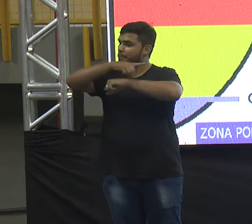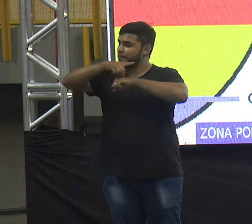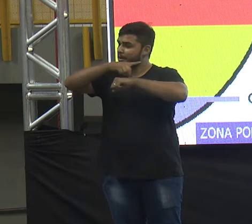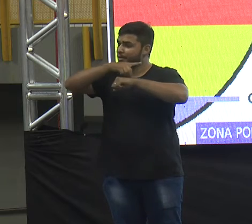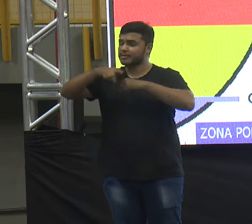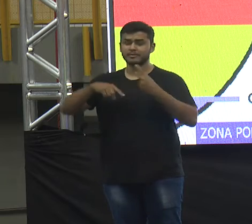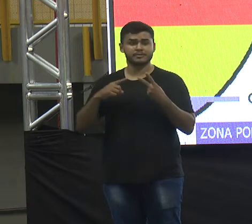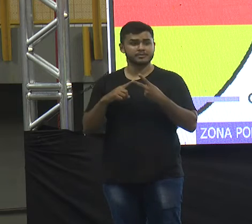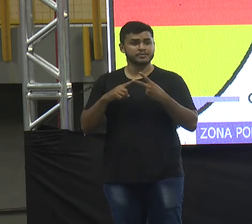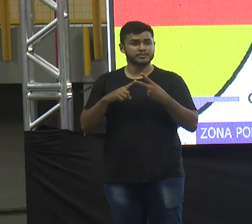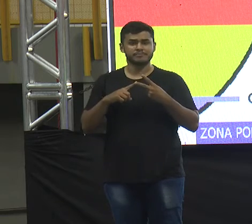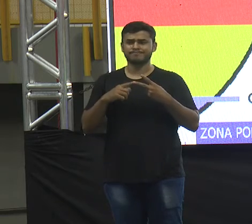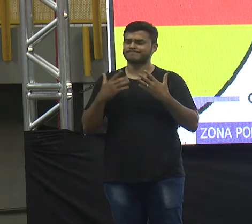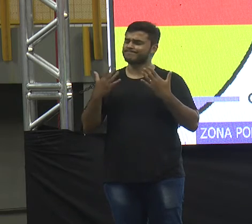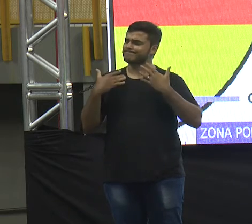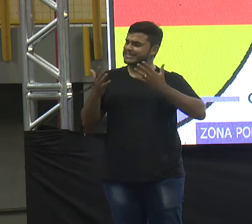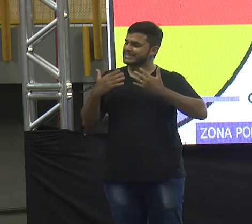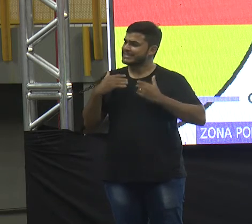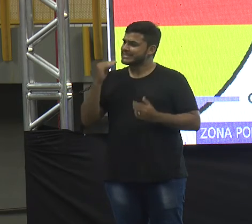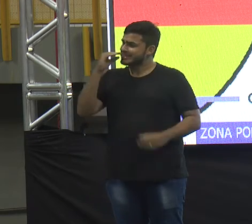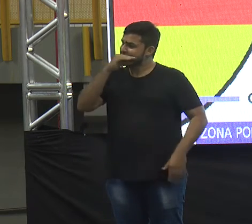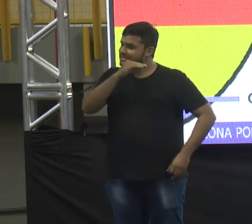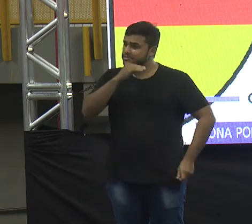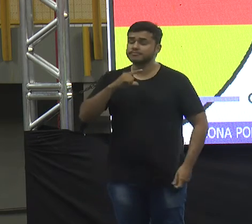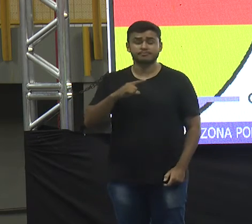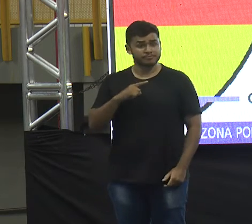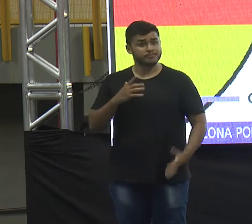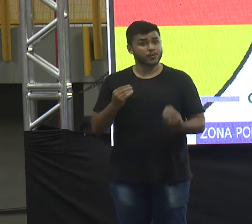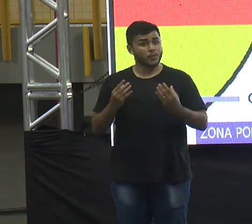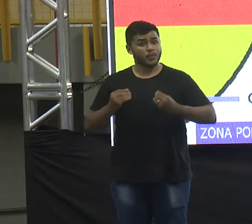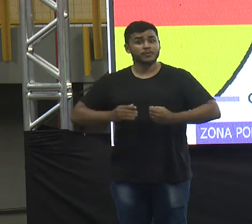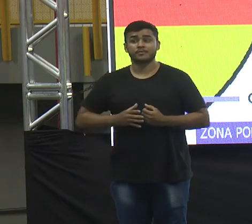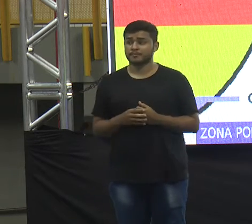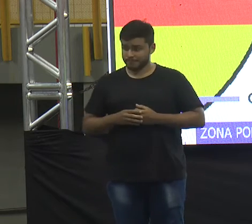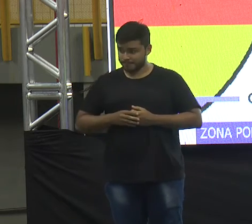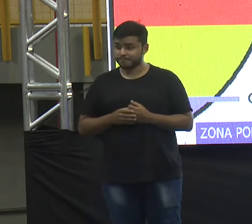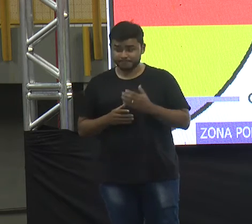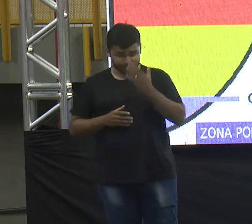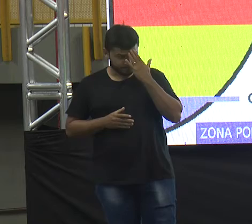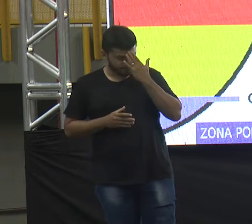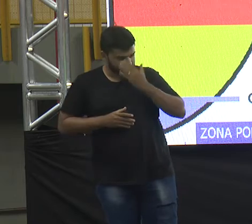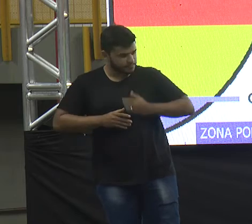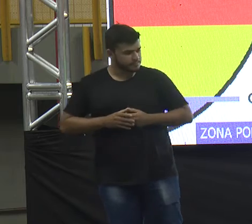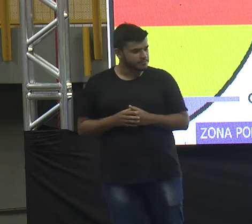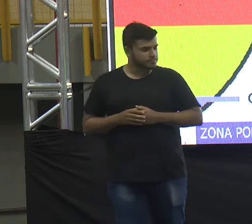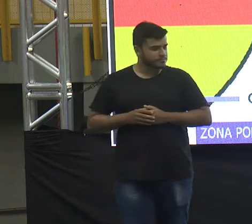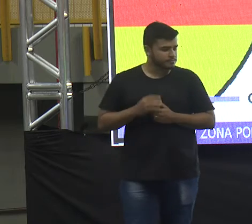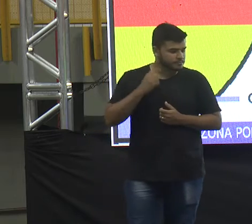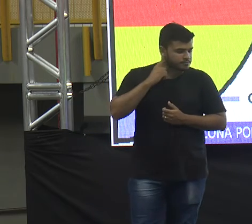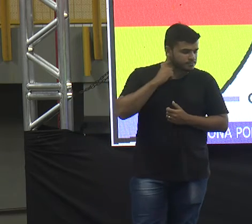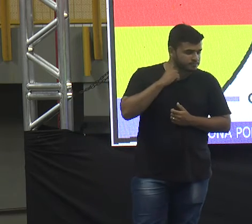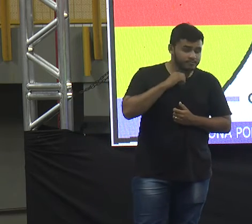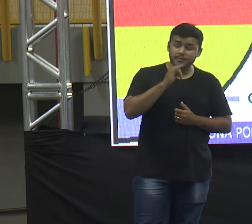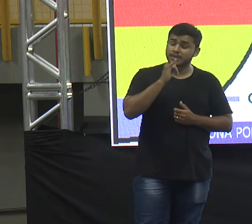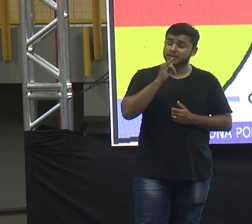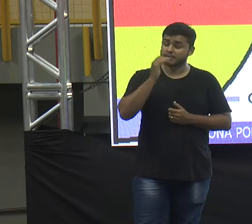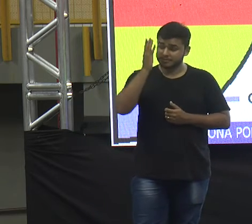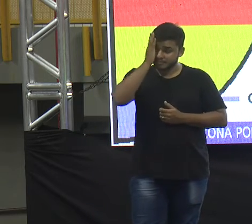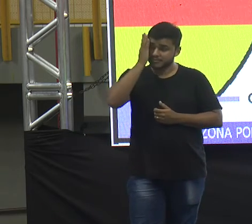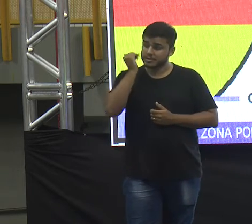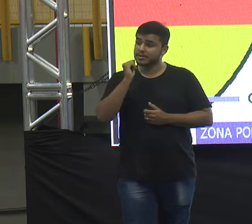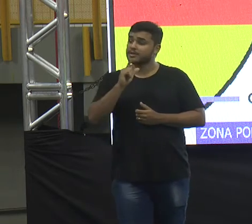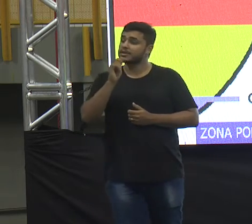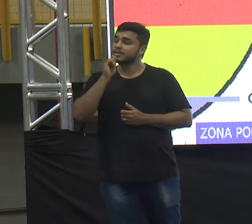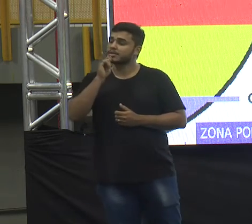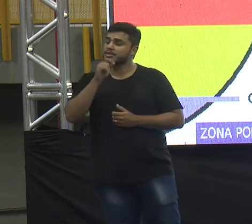mais desconfortante do ponto de vista térmico. Ok? O calor é forte. Você imagina então as cidades